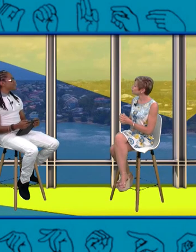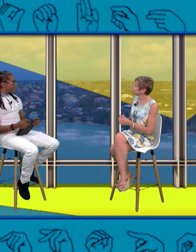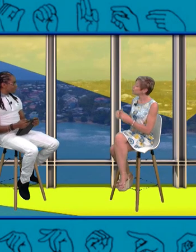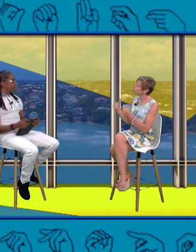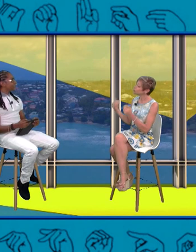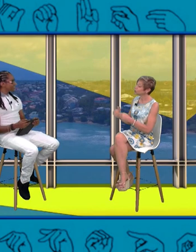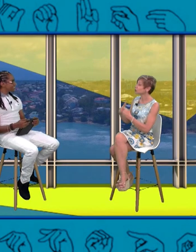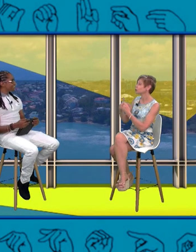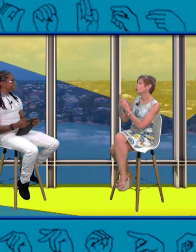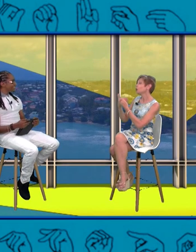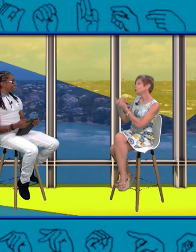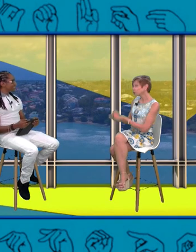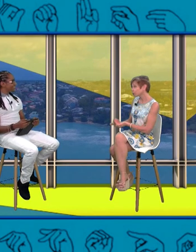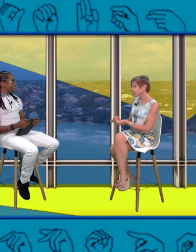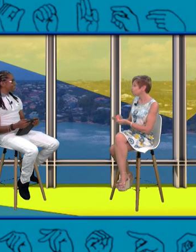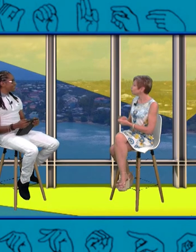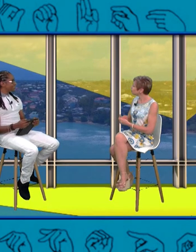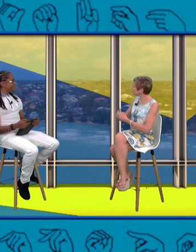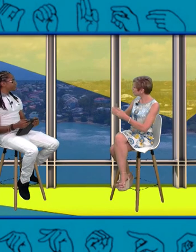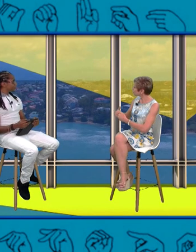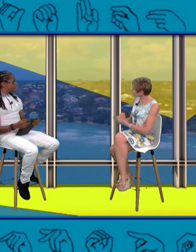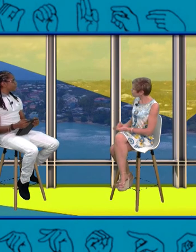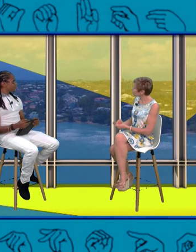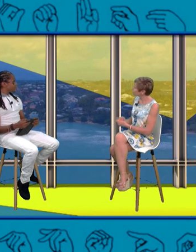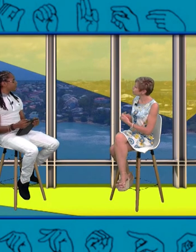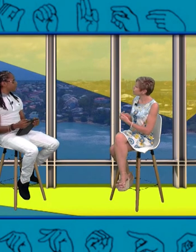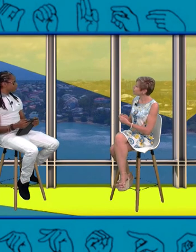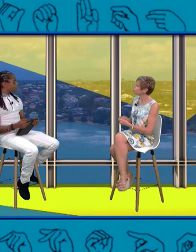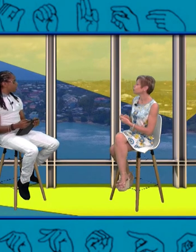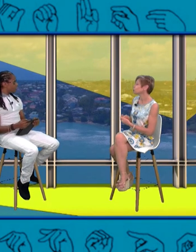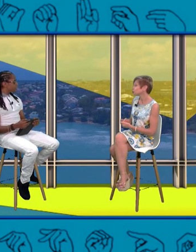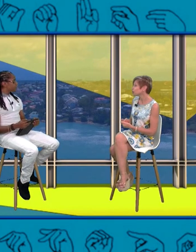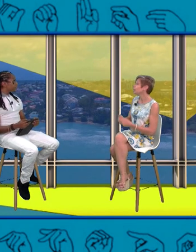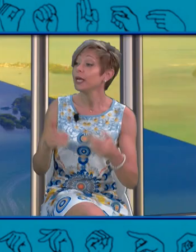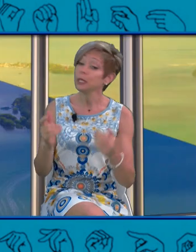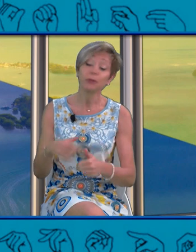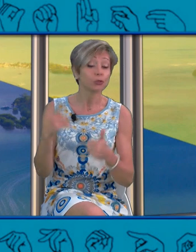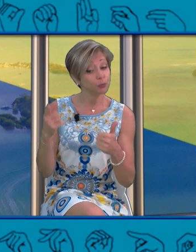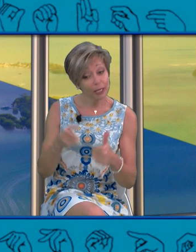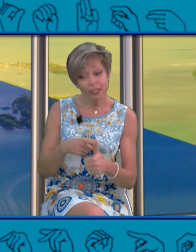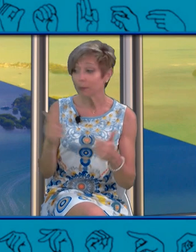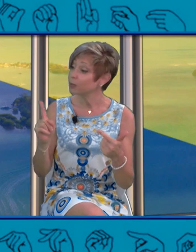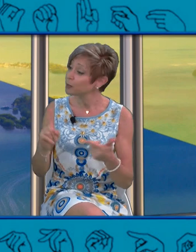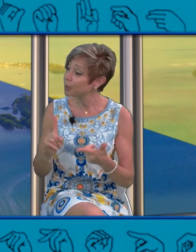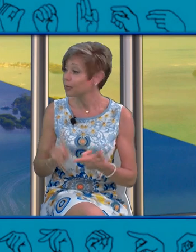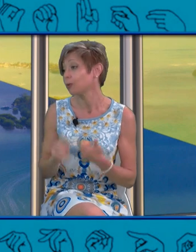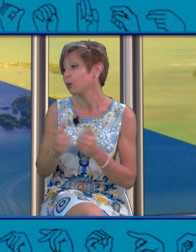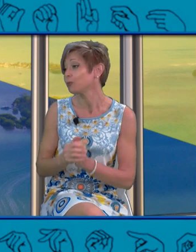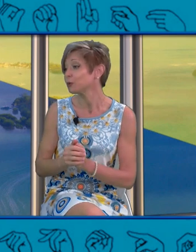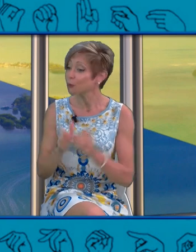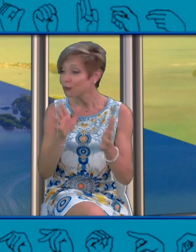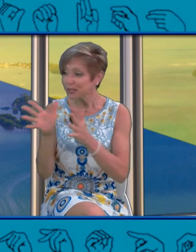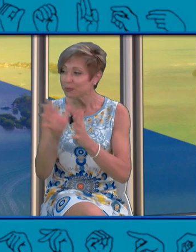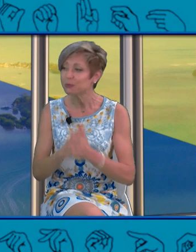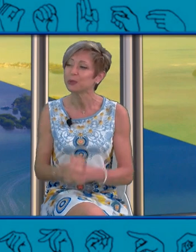de handicap. On leur cherche une entreprise, ils sont en contrat de professionnalisation pendant deux ans, et ils passent ou bien un CAP ou bien un bac pro.